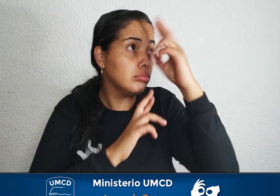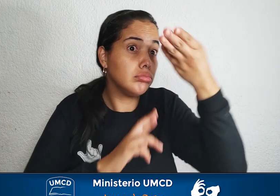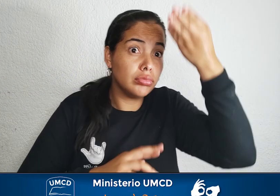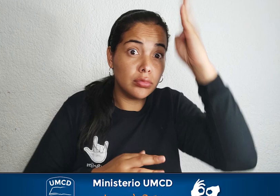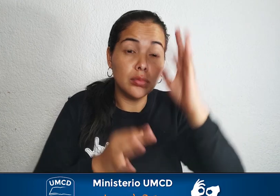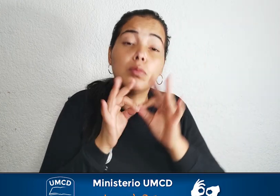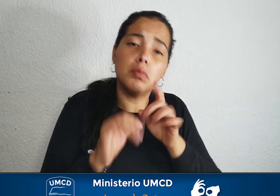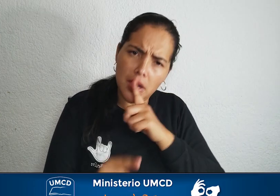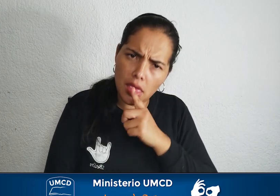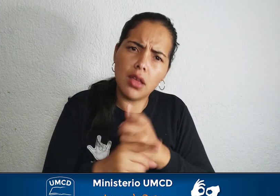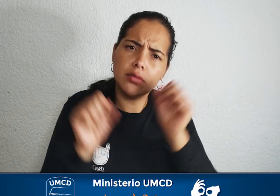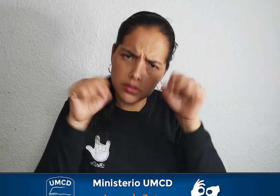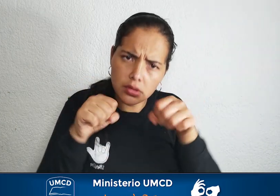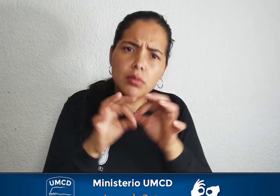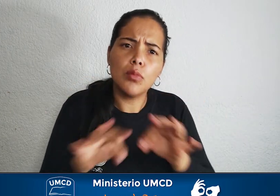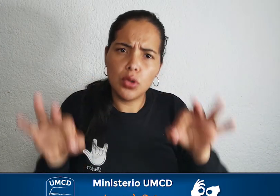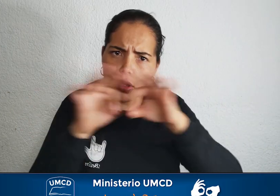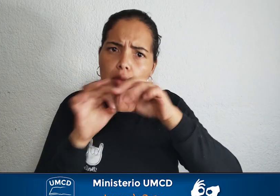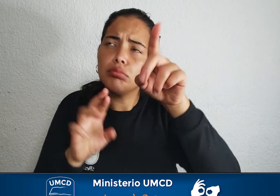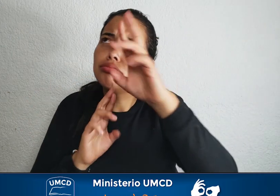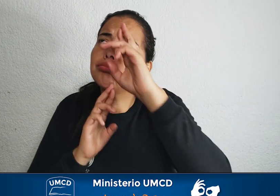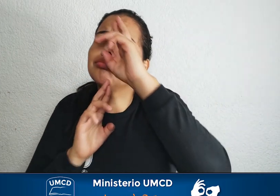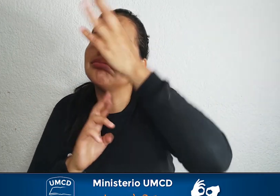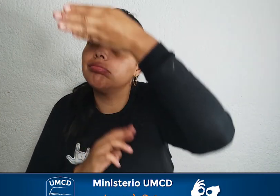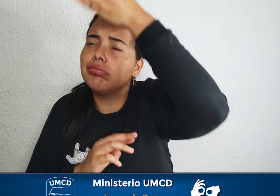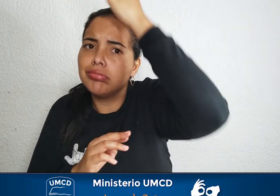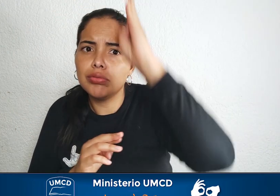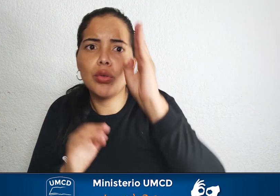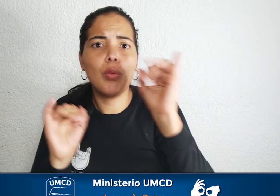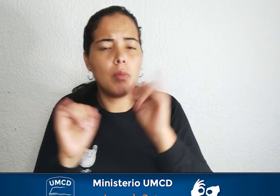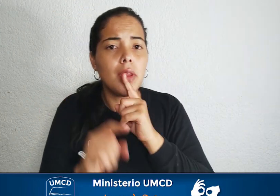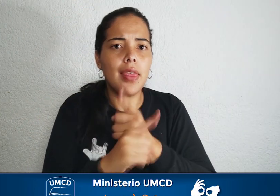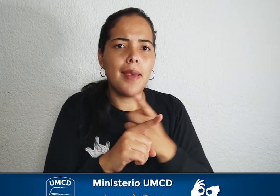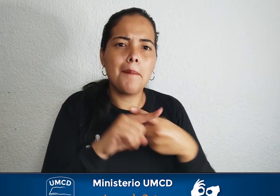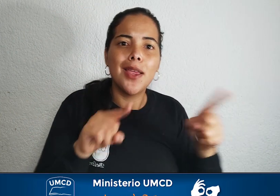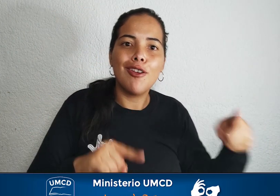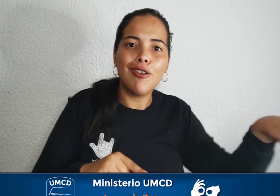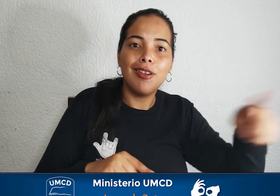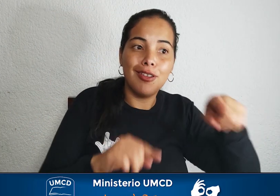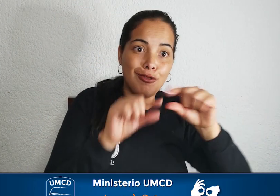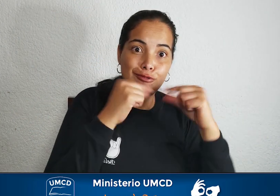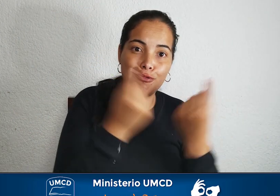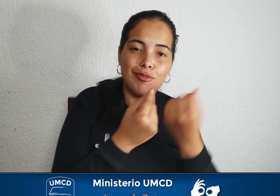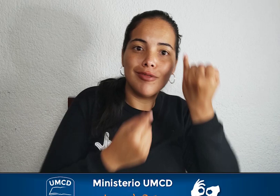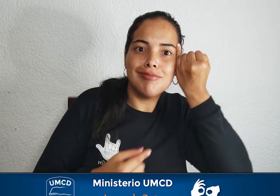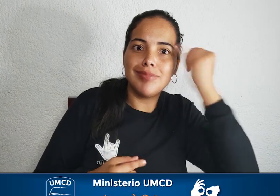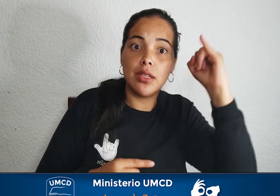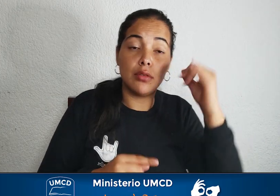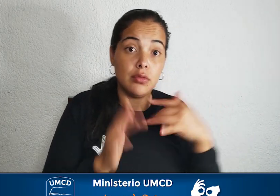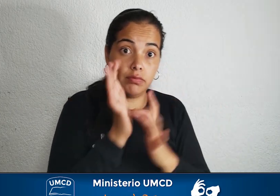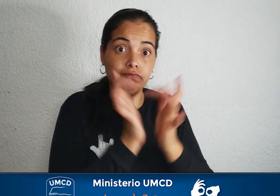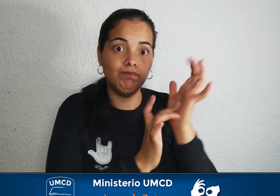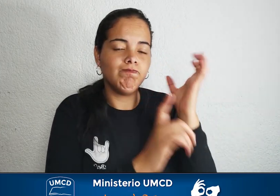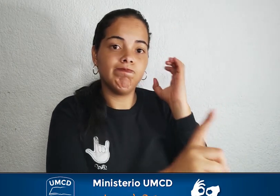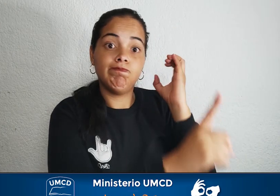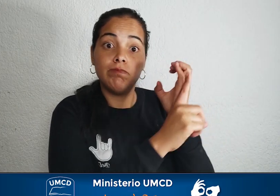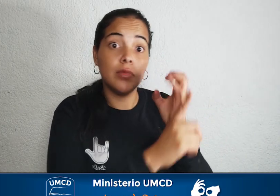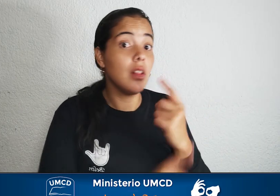honrar, supuestamente o aparentemente, el Corbán, una tradición humana. Jesucristo les dice que